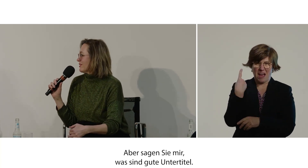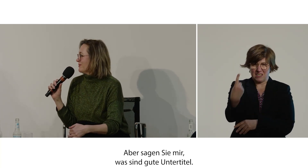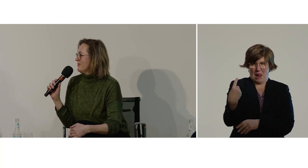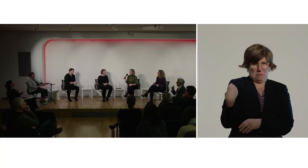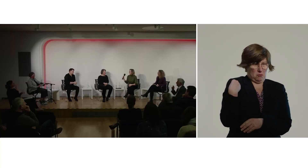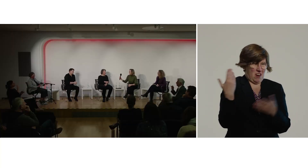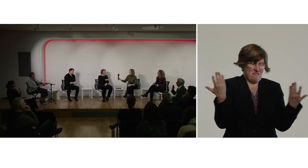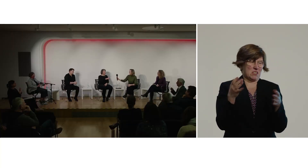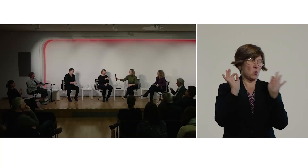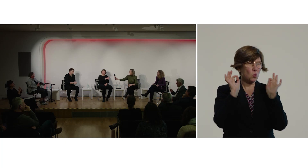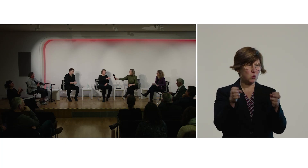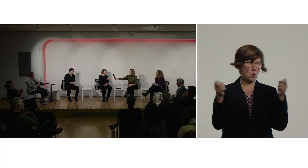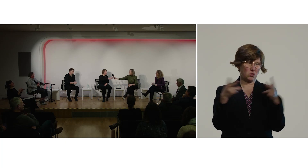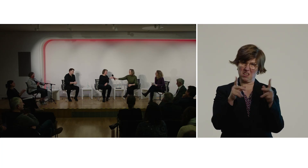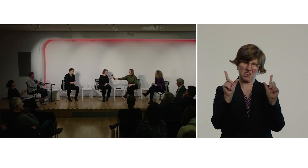Untertitel?